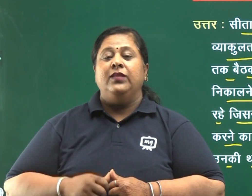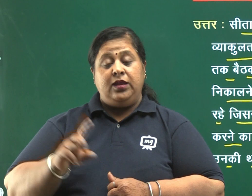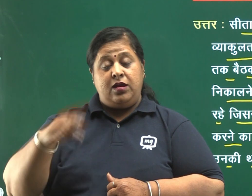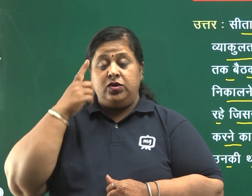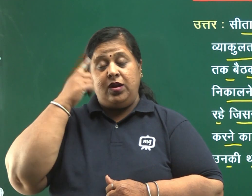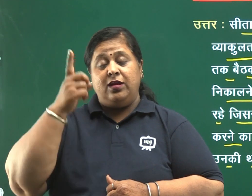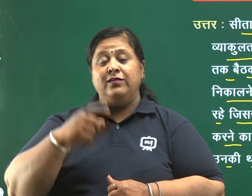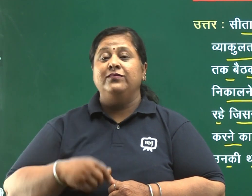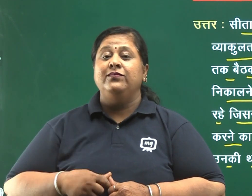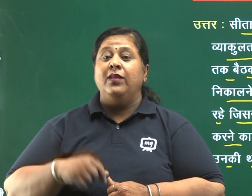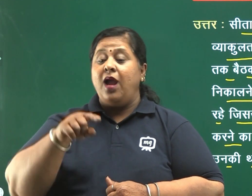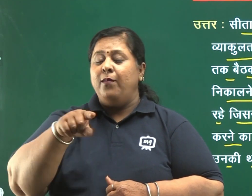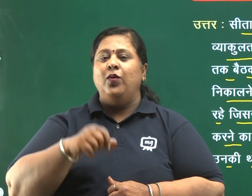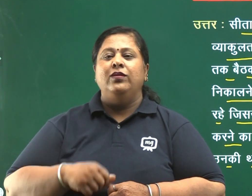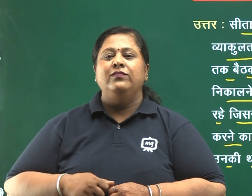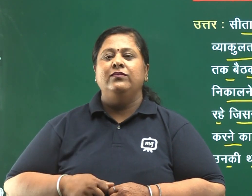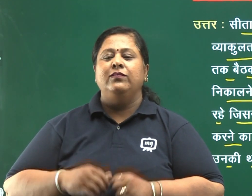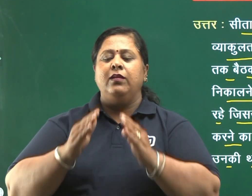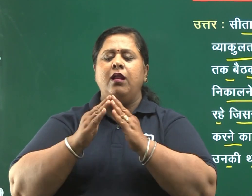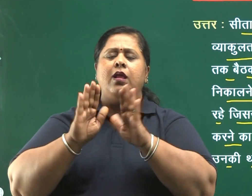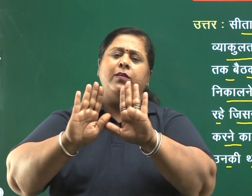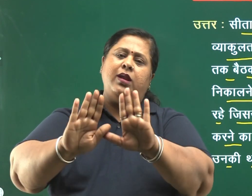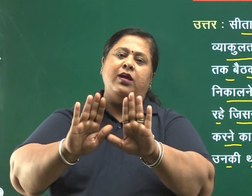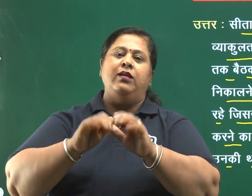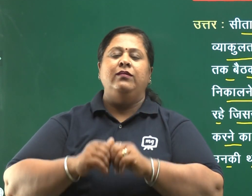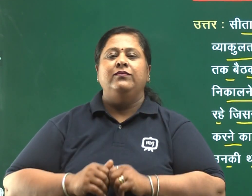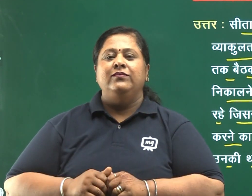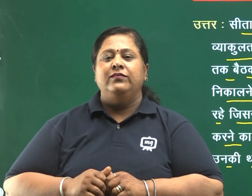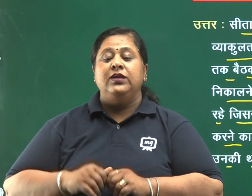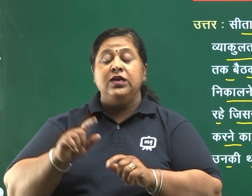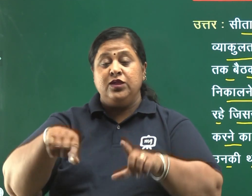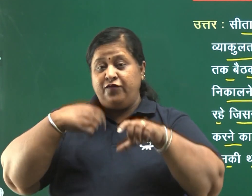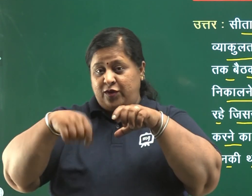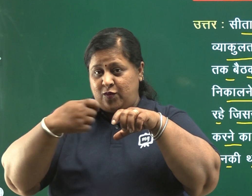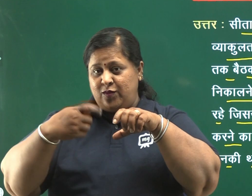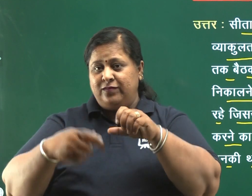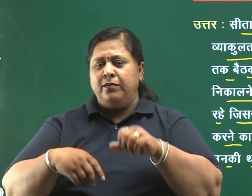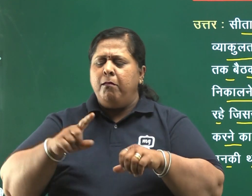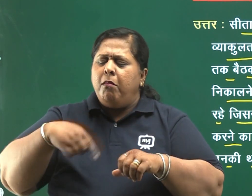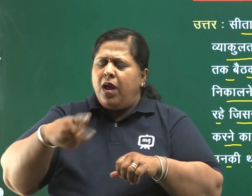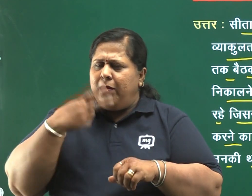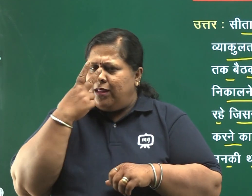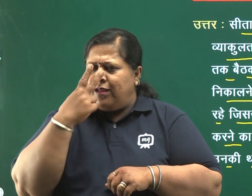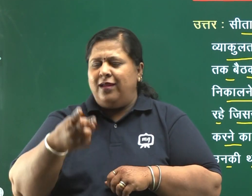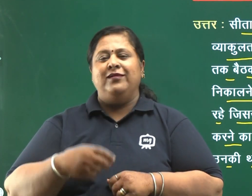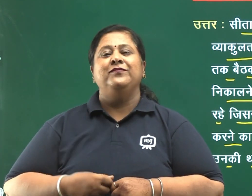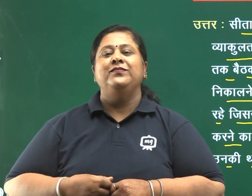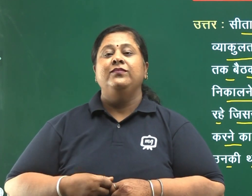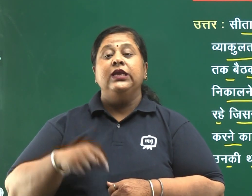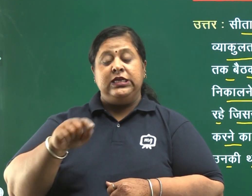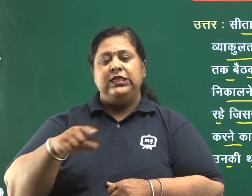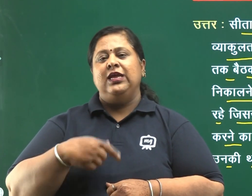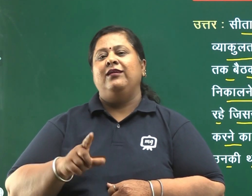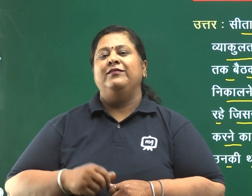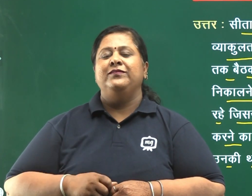यहाँ जाने। आप लोग घर पर रहकर इस वीडियो को बार बार देखें,